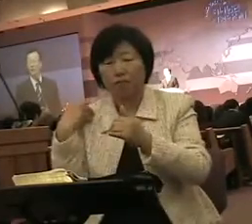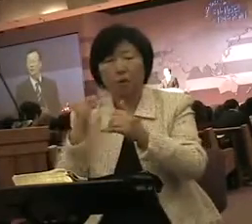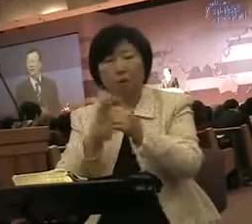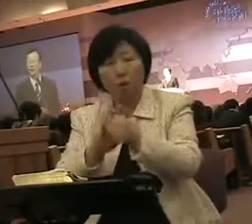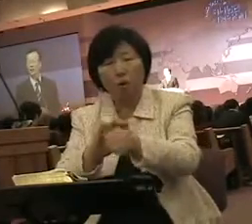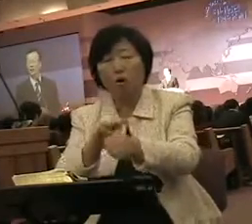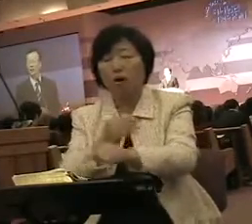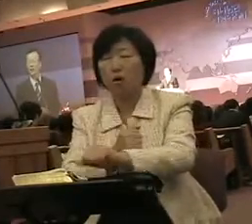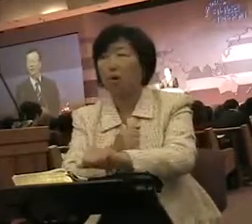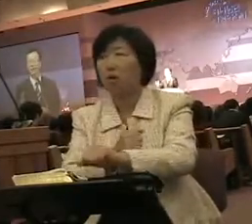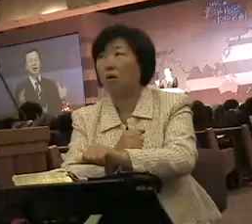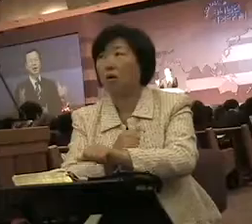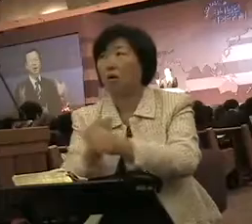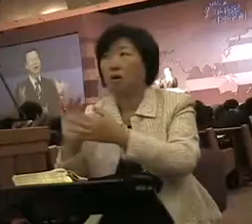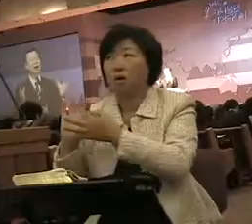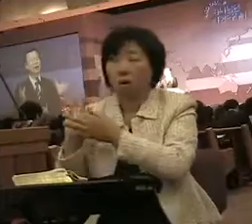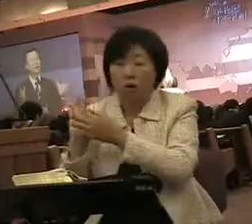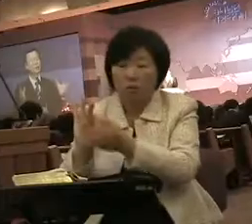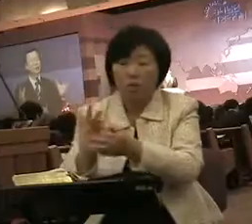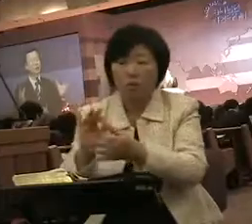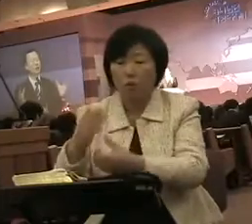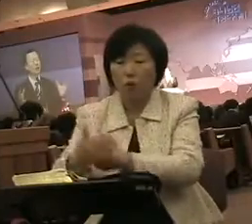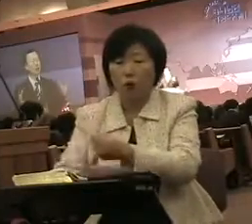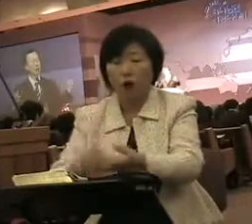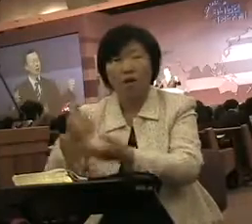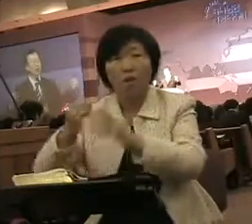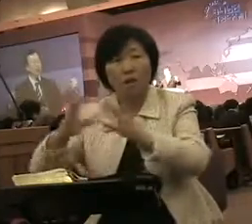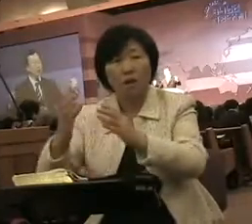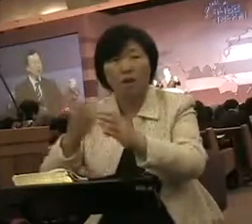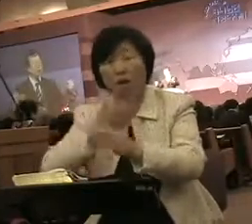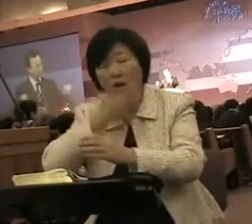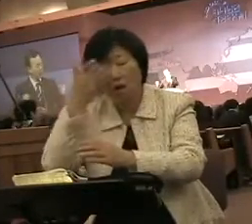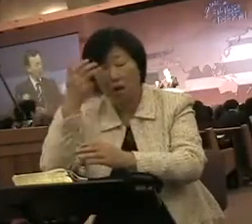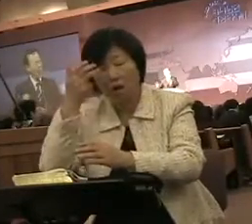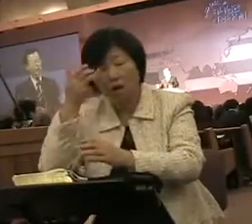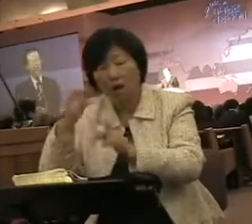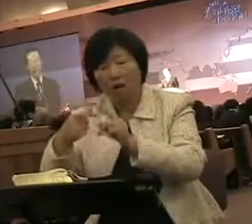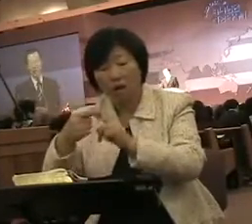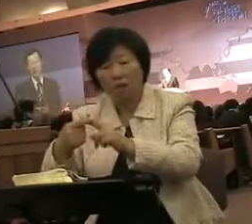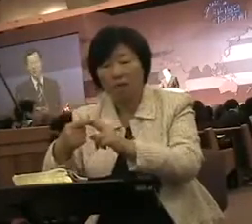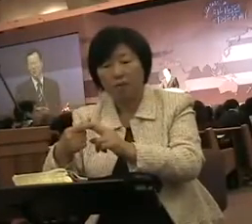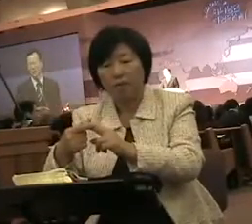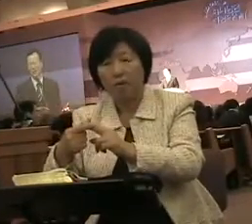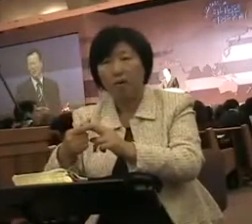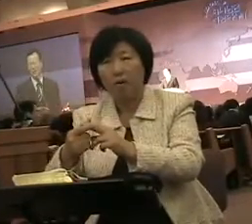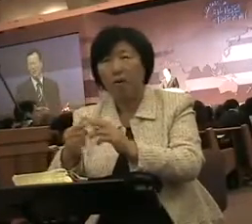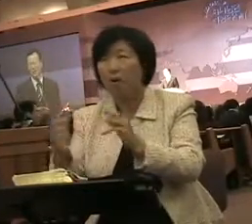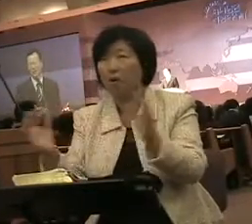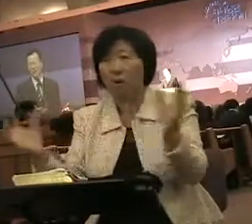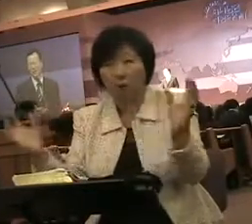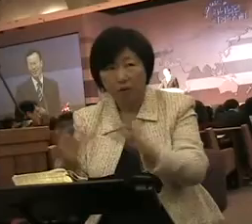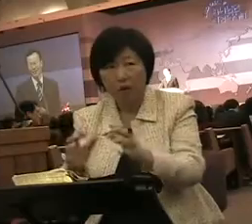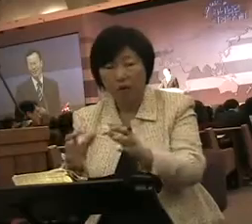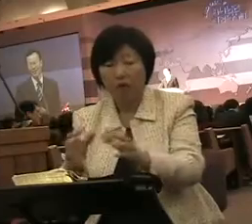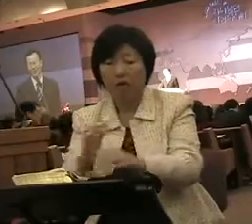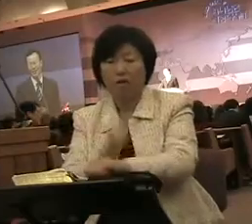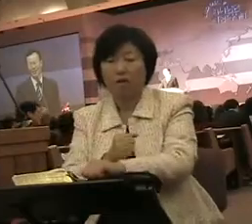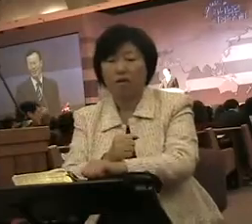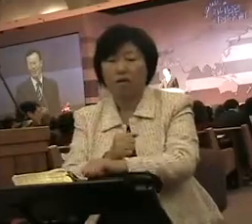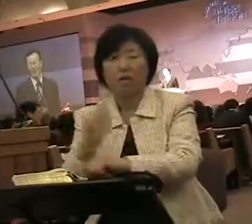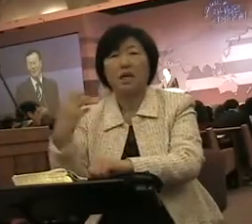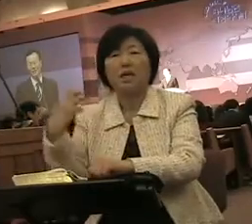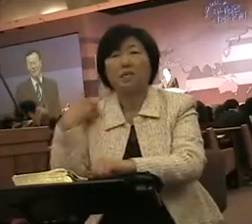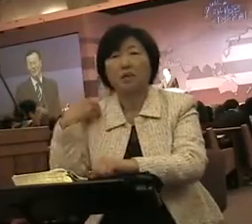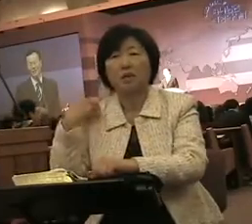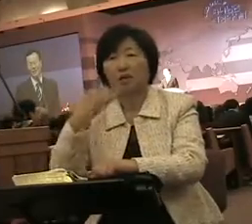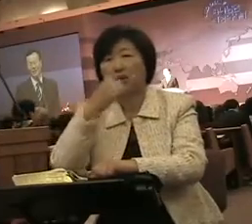후원하시며 이제 계속해서 하나님의 나라를 꿈꾸면서 같이 협력해야 되는 책임이 있습니다. 그러한 뜻에서 이